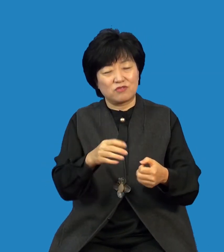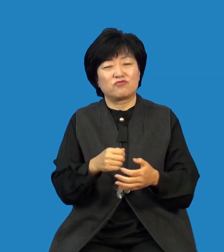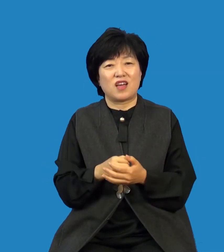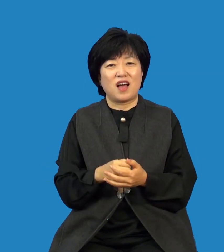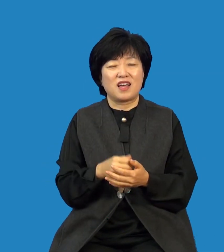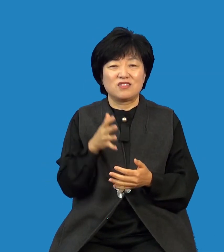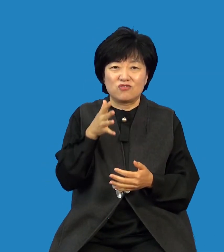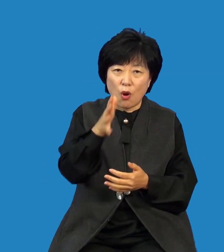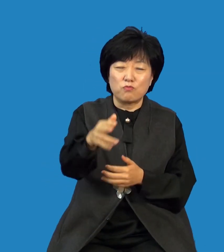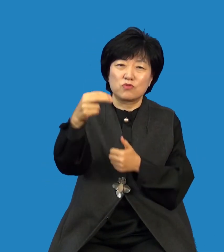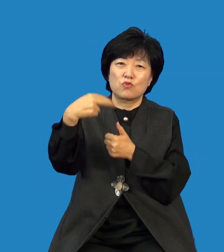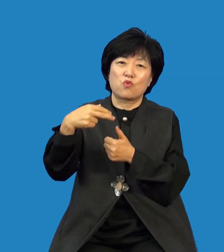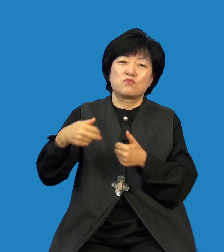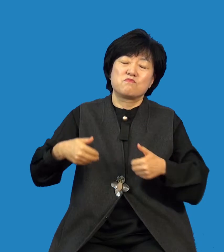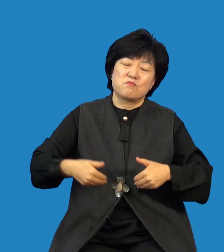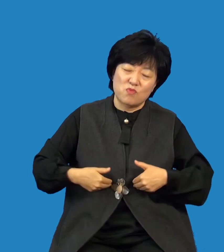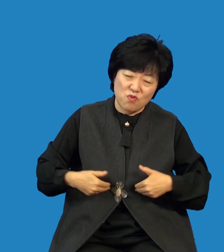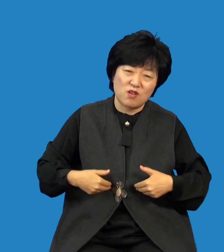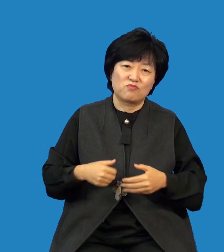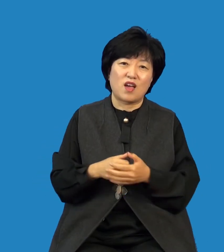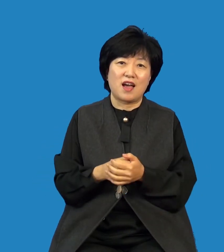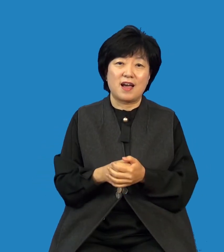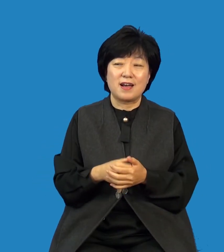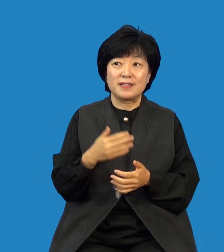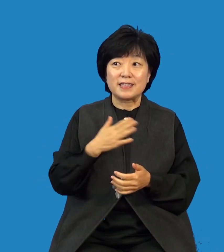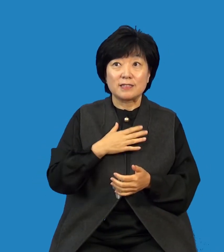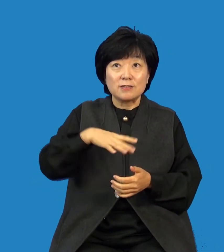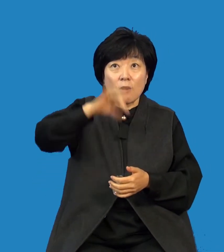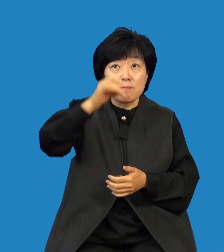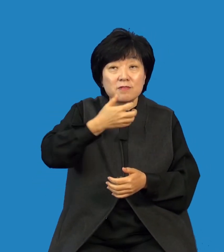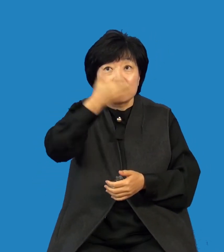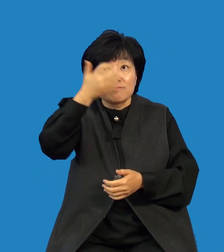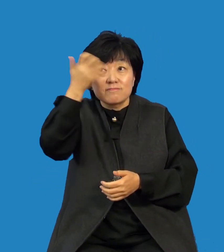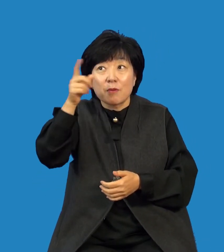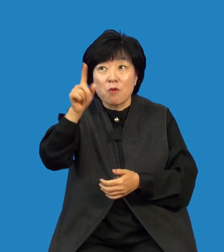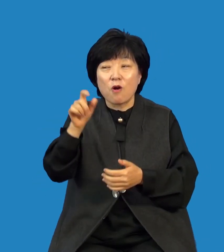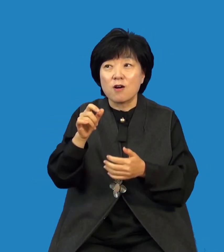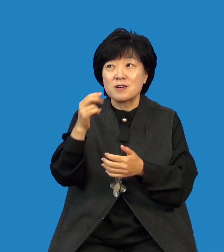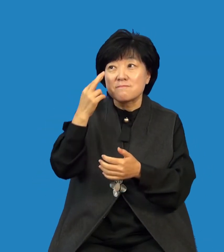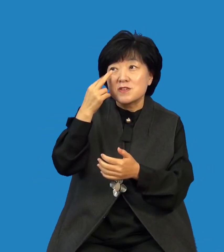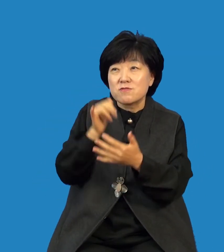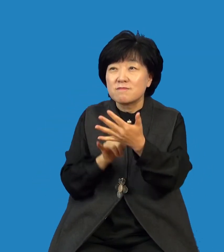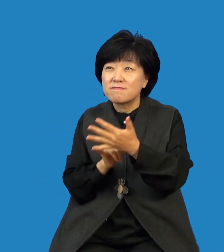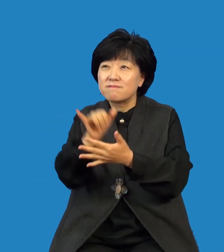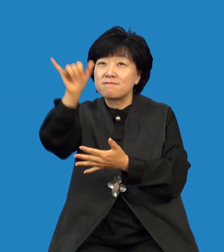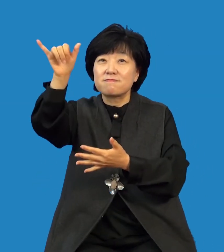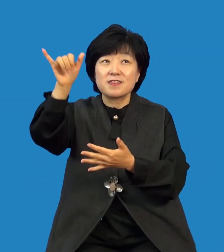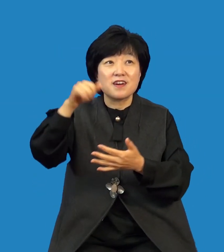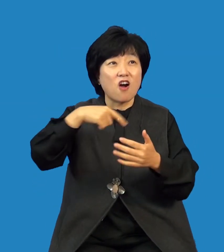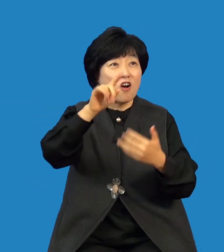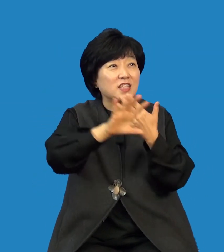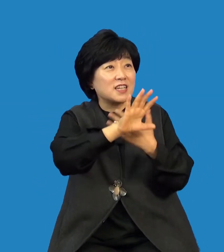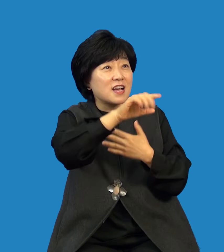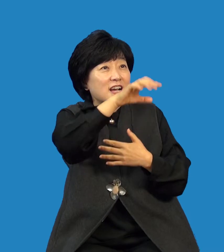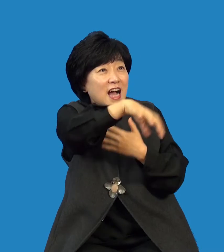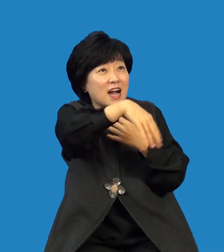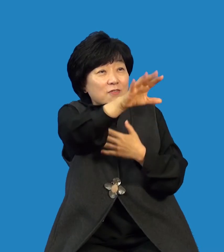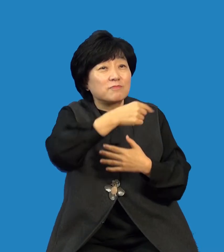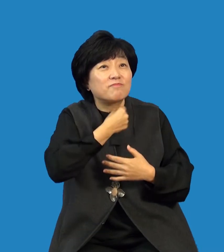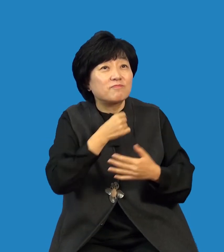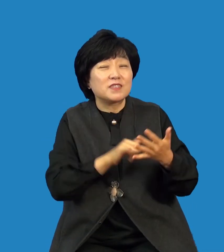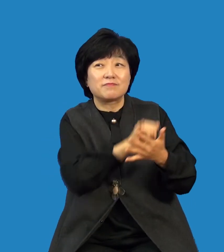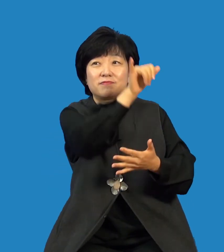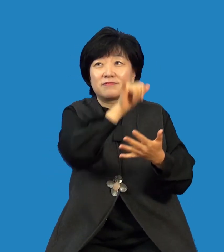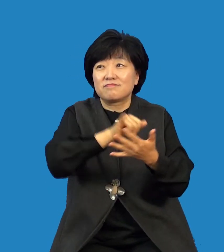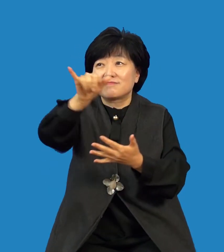기대했냐면 이 게임을 시도하면 하와이 상공도 날아갈 수 있고 뉴욕 상공도 날아갈 수 있고 거기다 이제 배경으로 시뮬레이트해서 나오니까 그래서